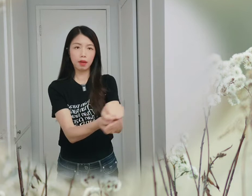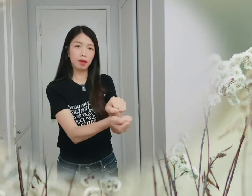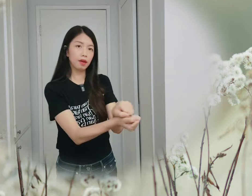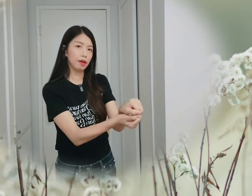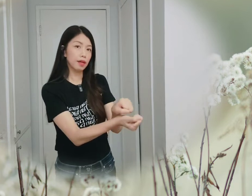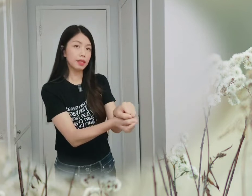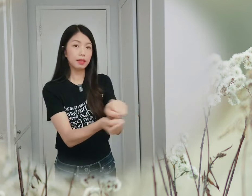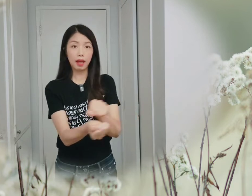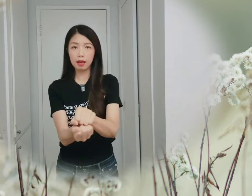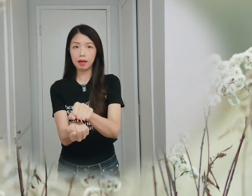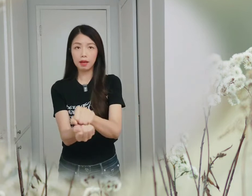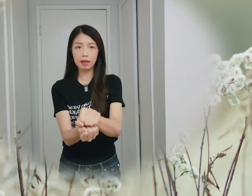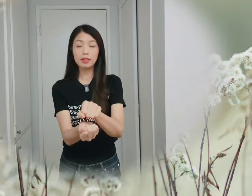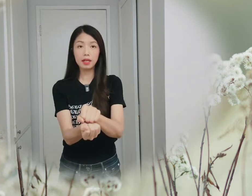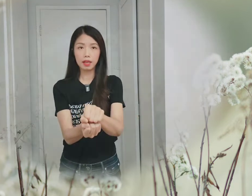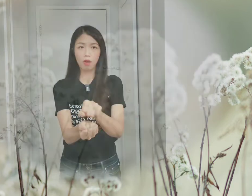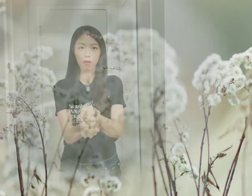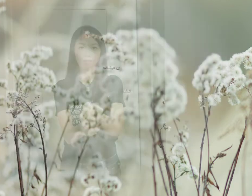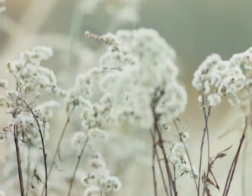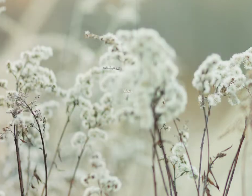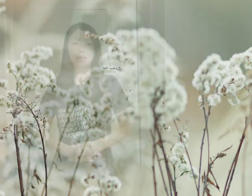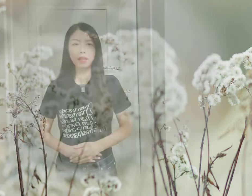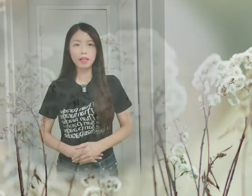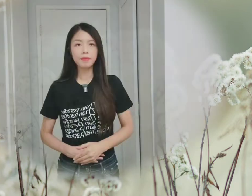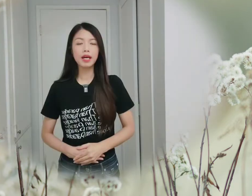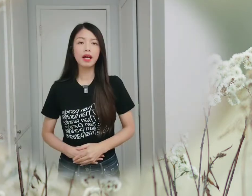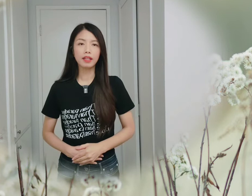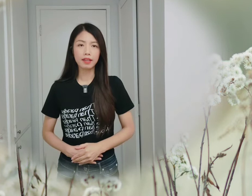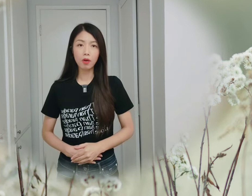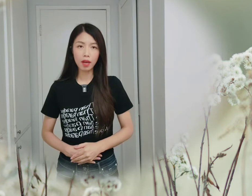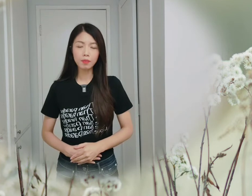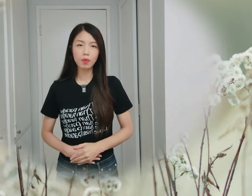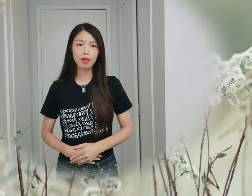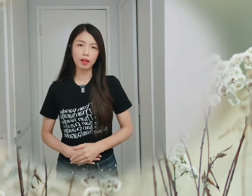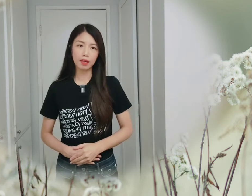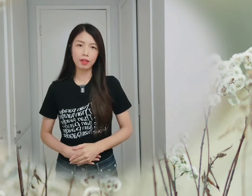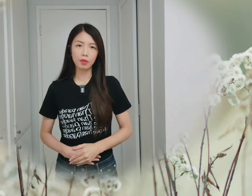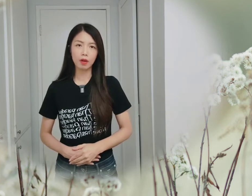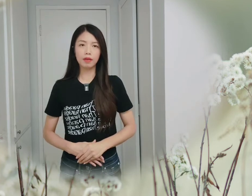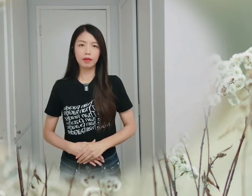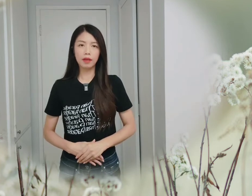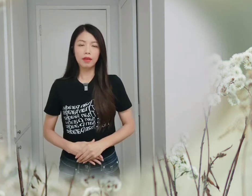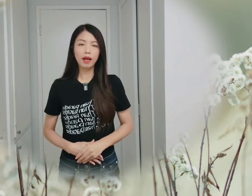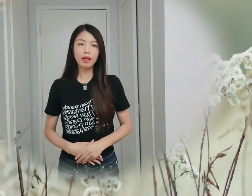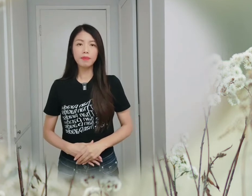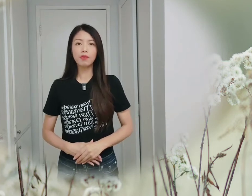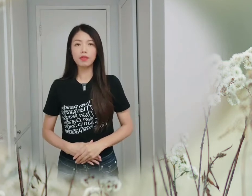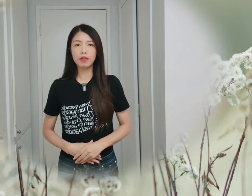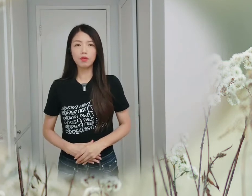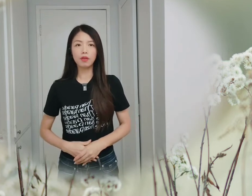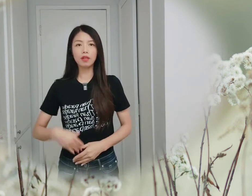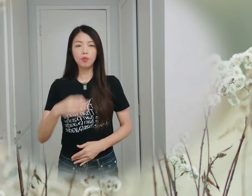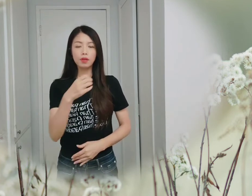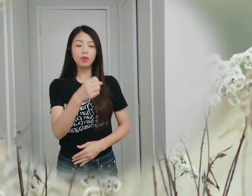이렇게 씻다. 씻기요. 하나님 사랑 안에서 행복을 갖게 하소서. 하나님이라고